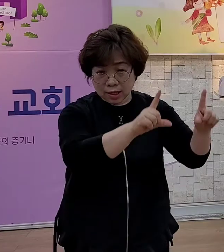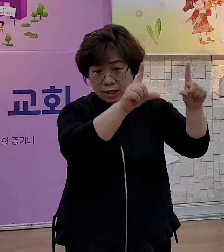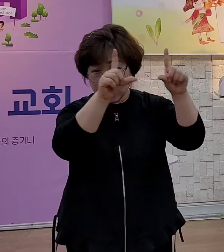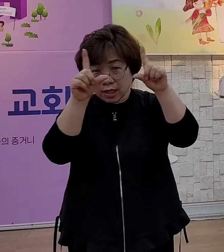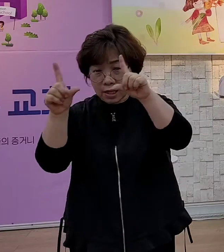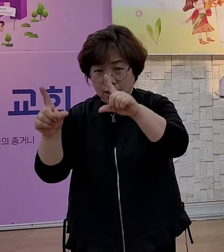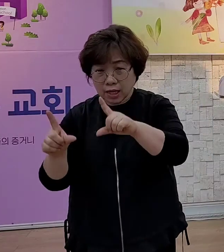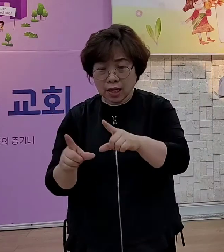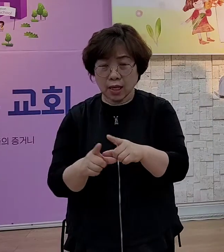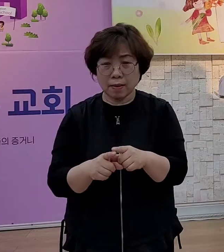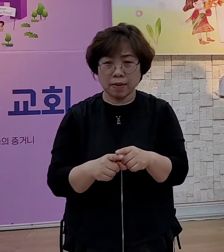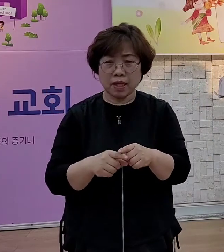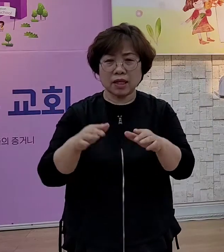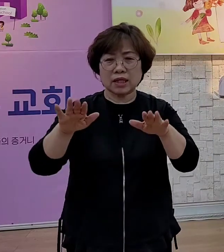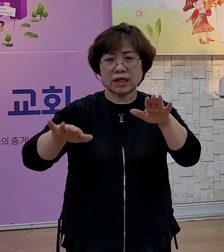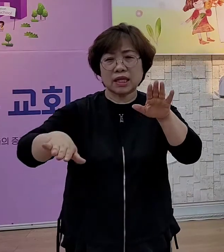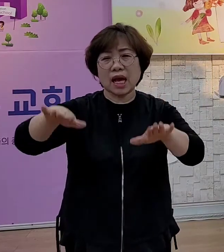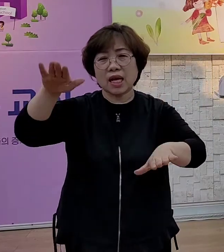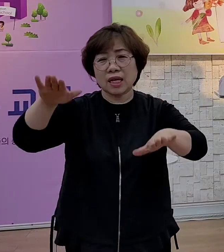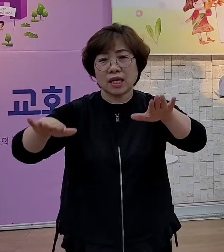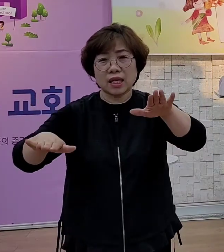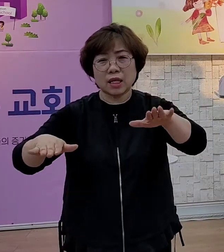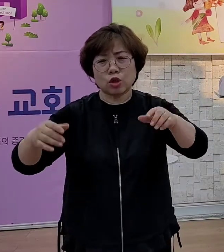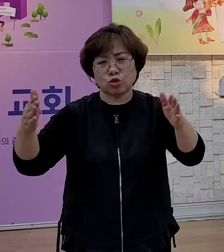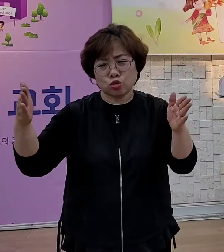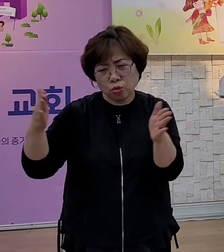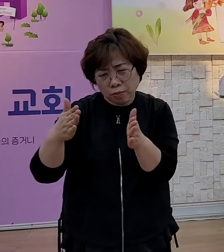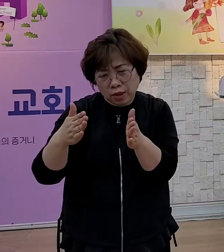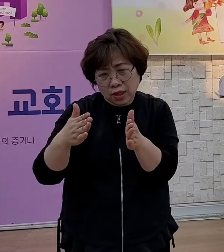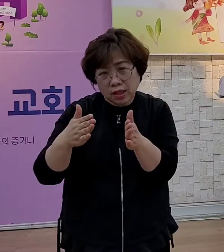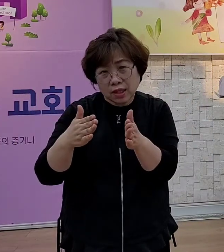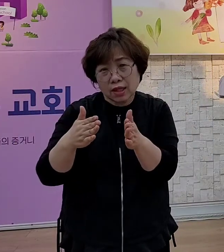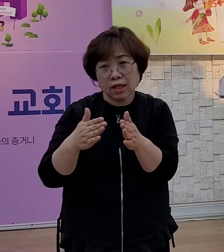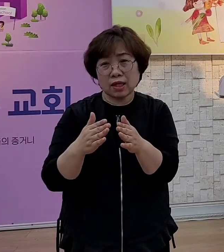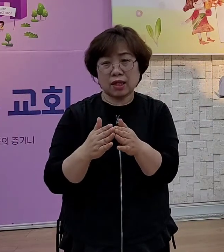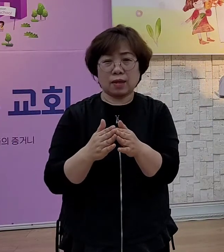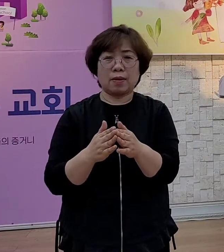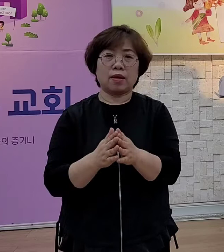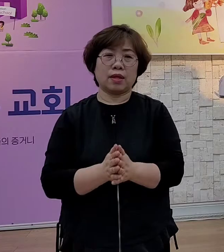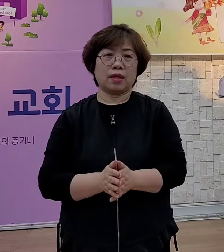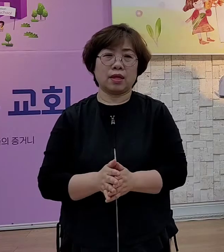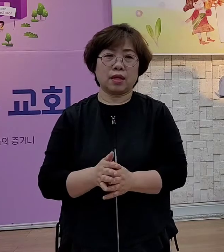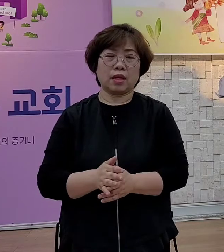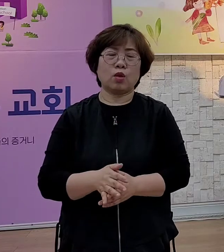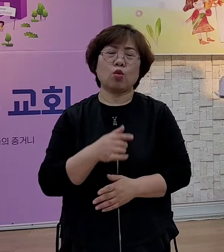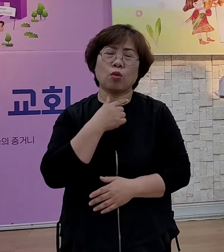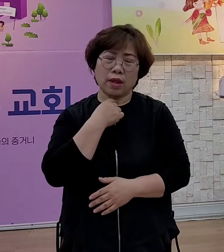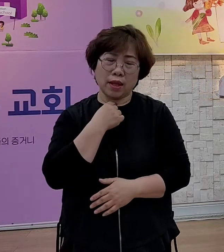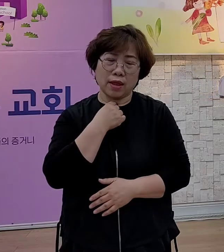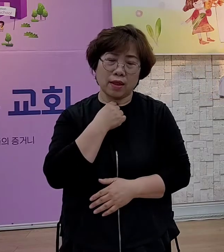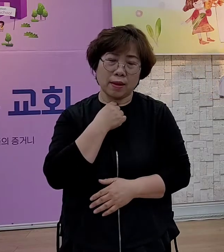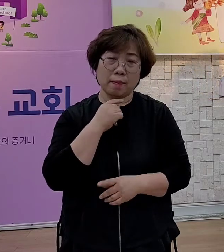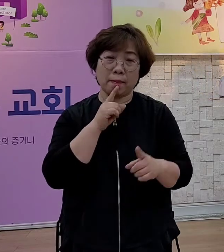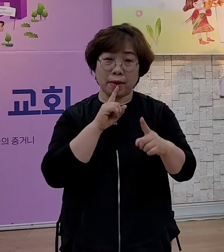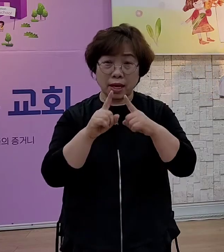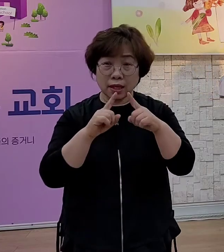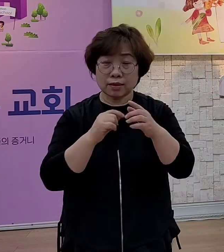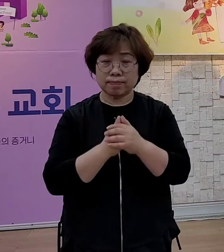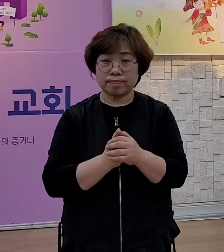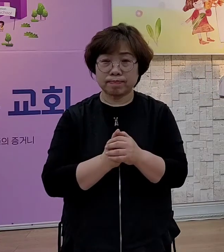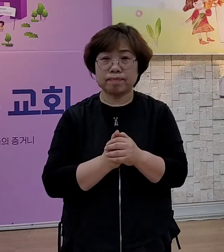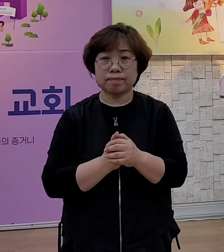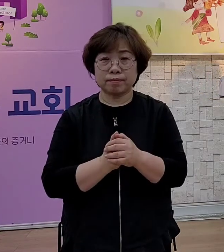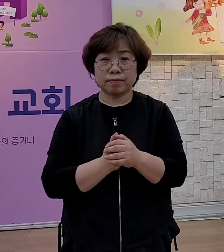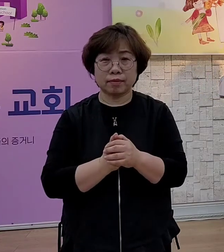그 간격의 차이를 어떻게 하면 줄여나갈 수 있을까, 이것을 말씀해주는